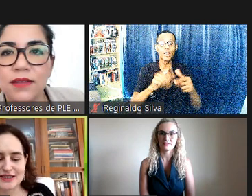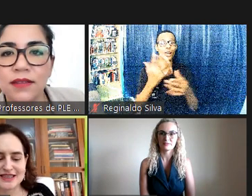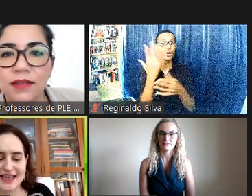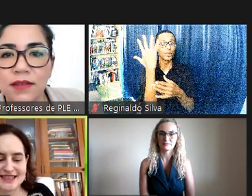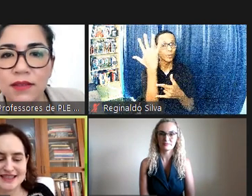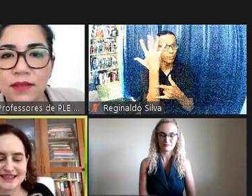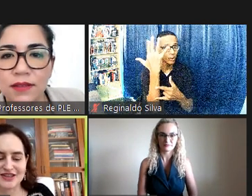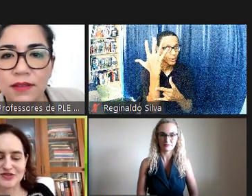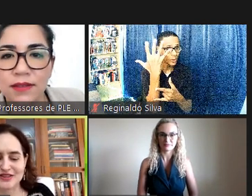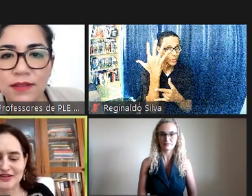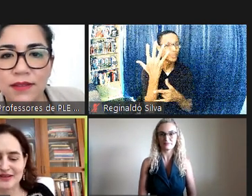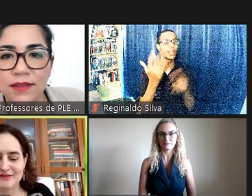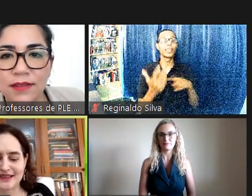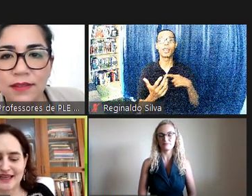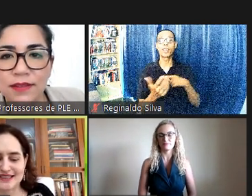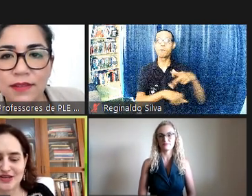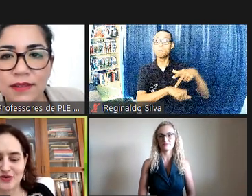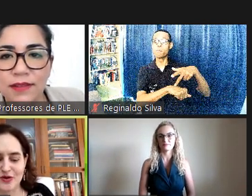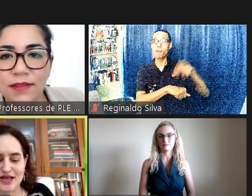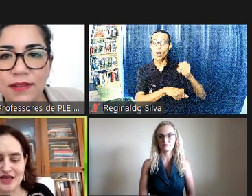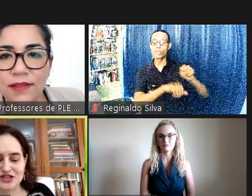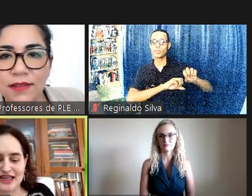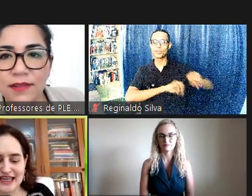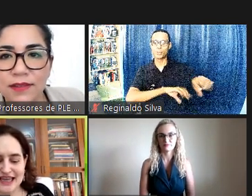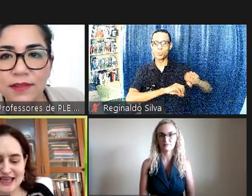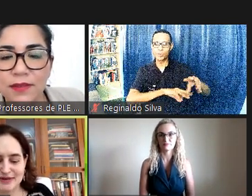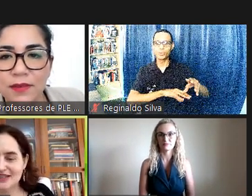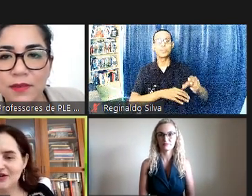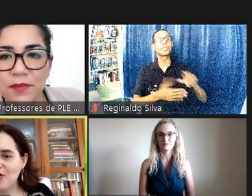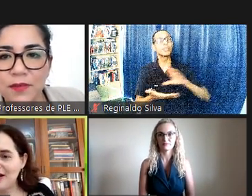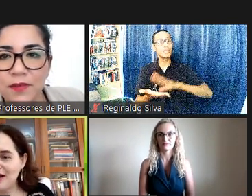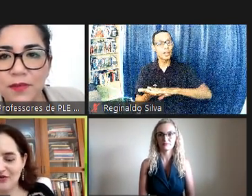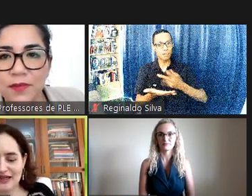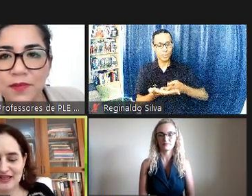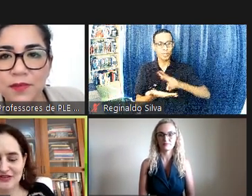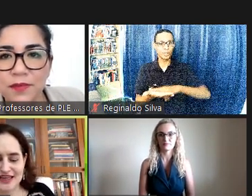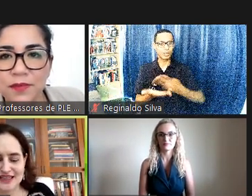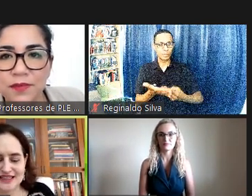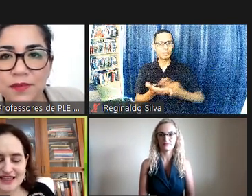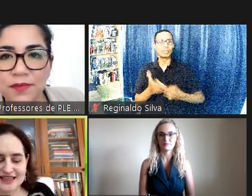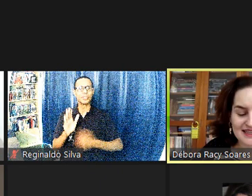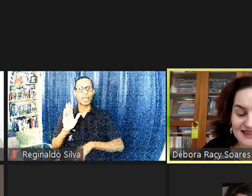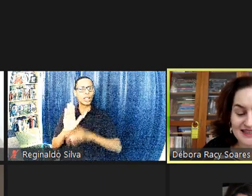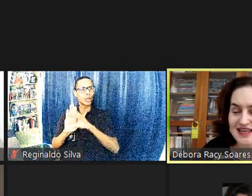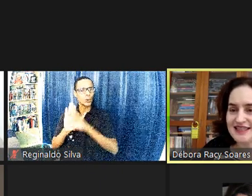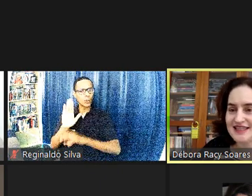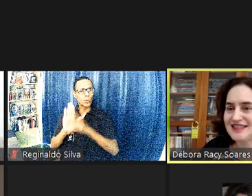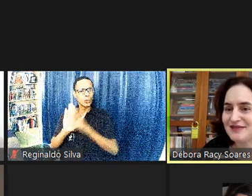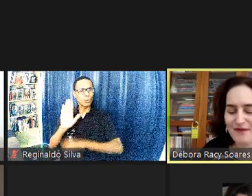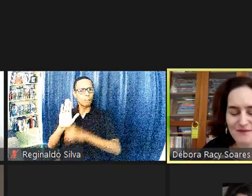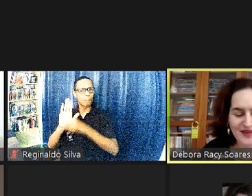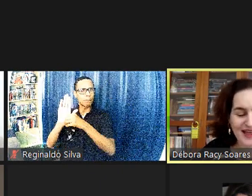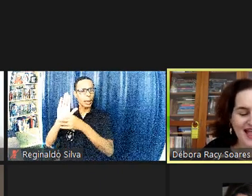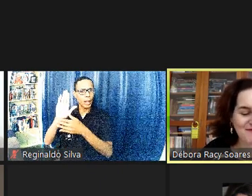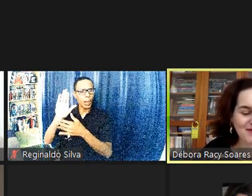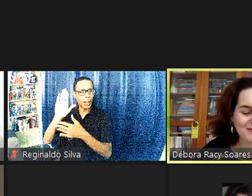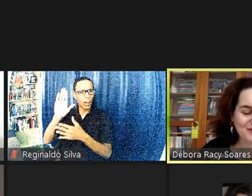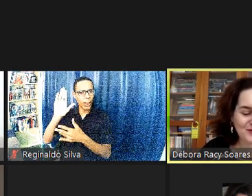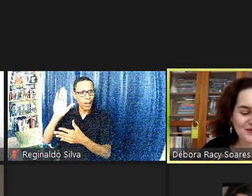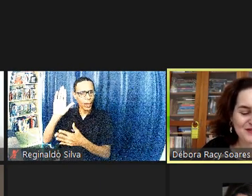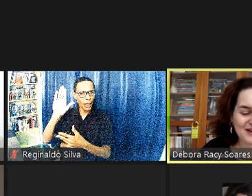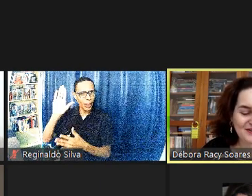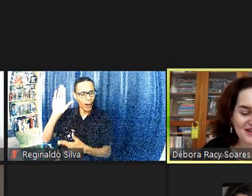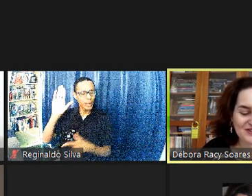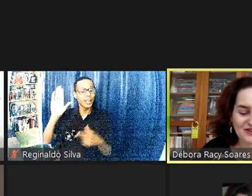em Docência, Tradução e Interpretação de Libras, tem um currículo lindo aqui, extensíssimo, é membro